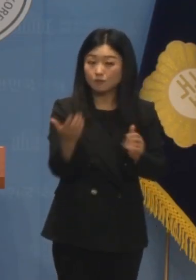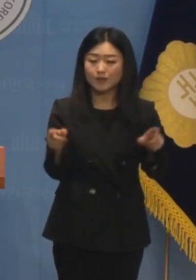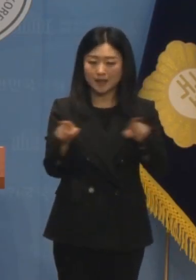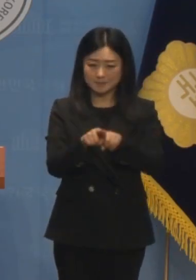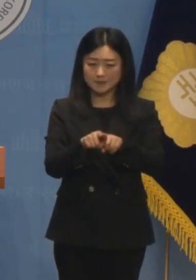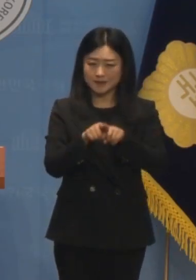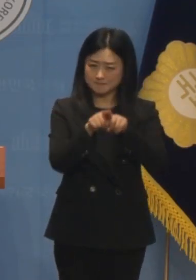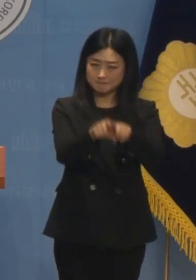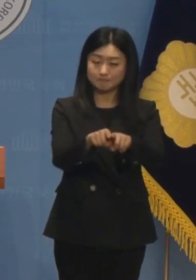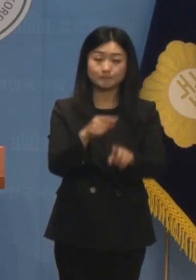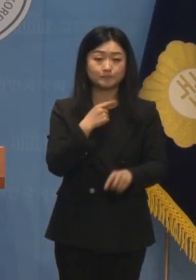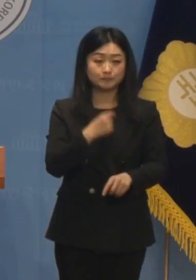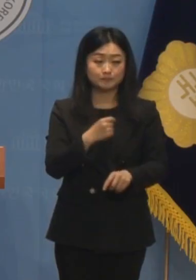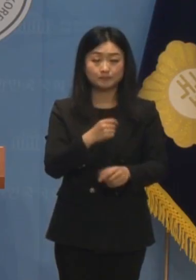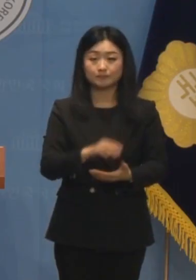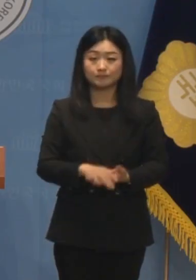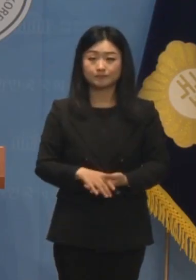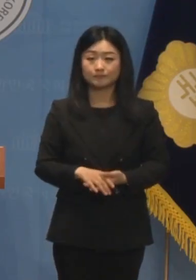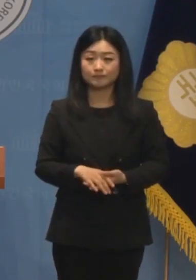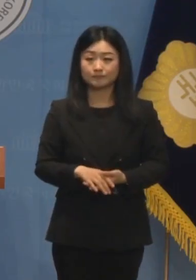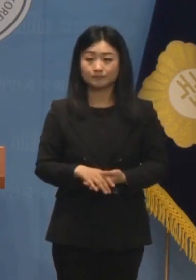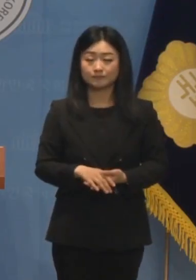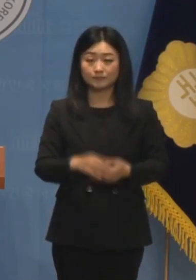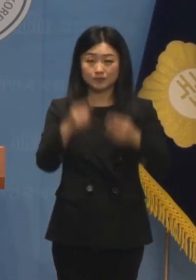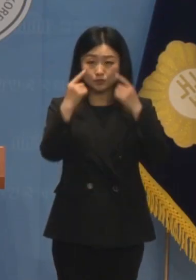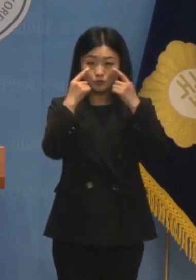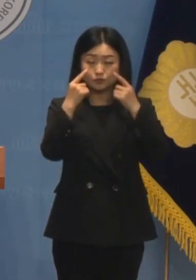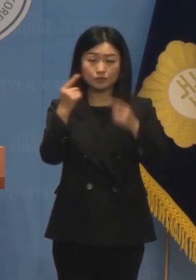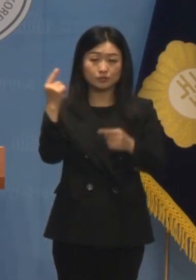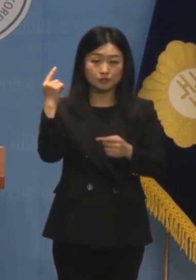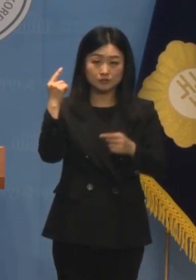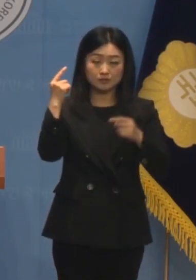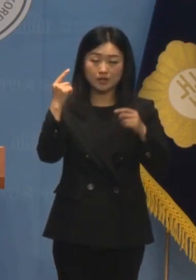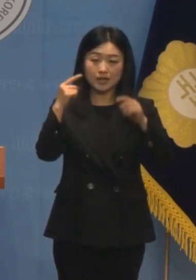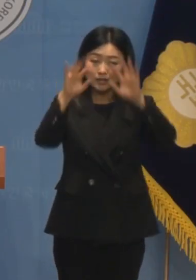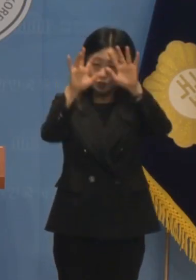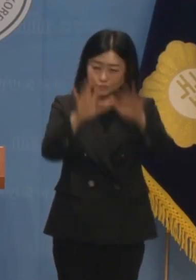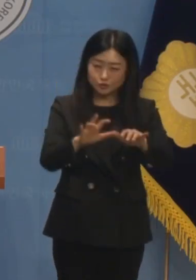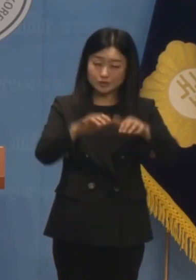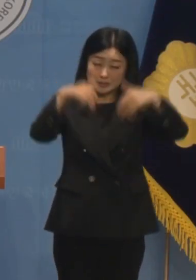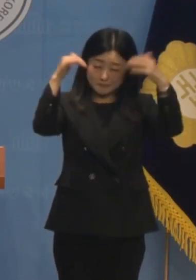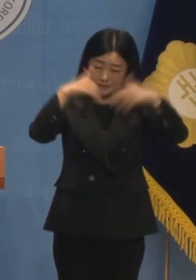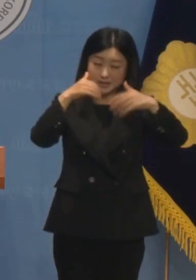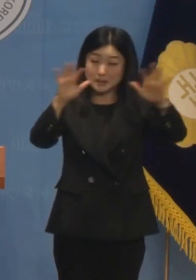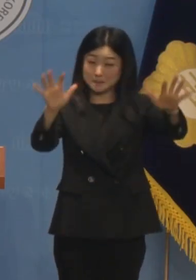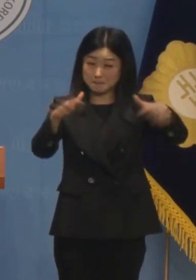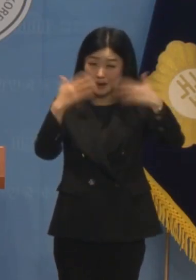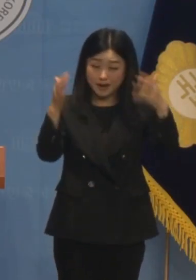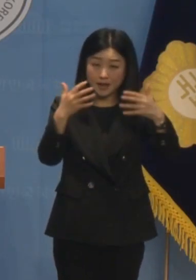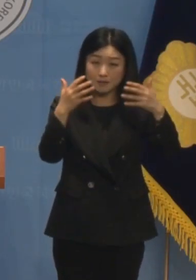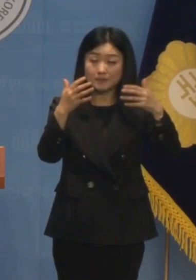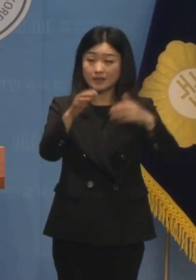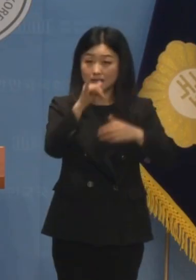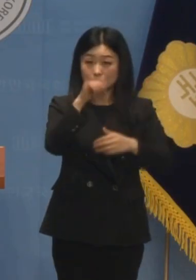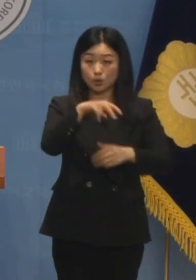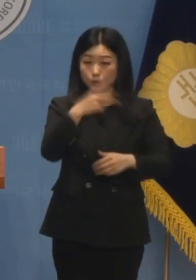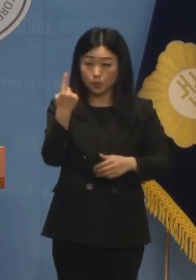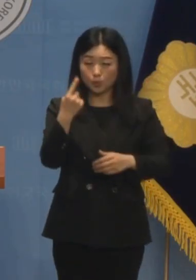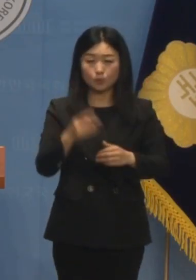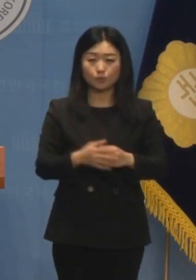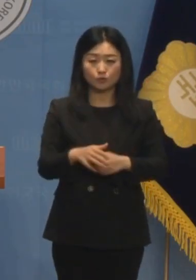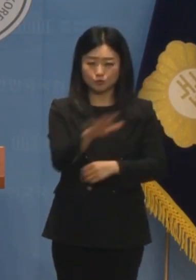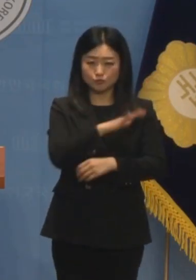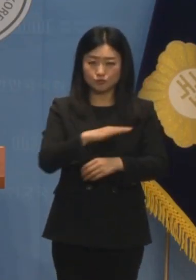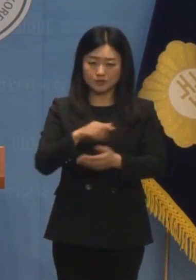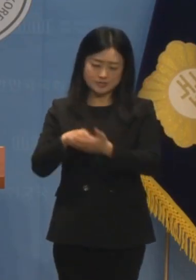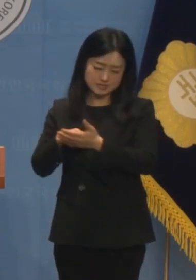것입니다. 눈, 비, 바람이 몰아쳐도 국민과 함께 결코 멈추지 않을